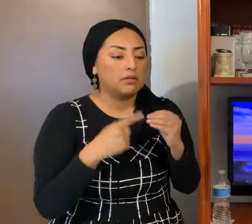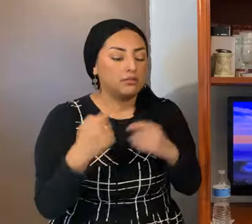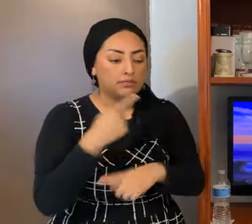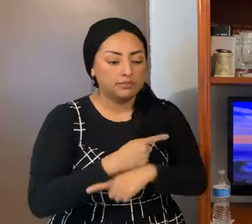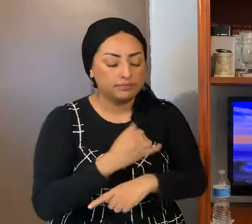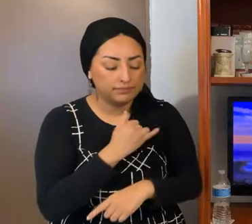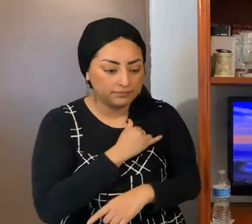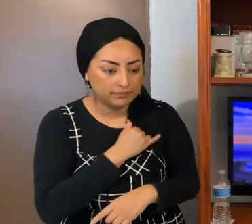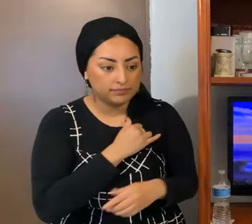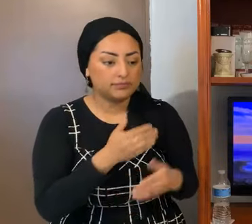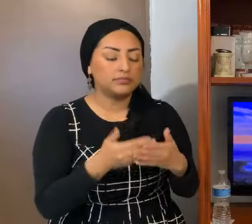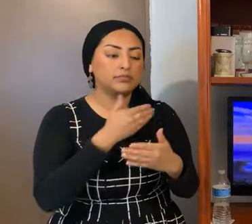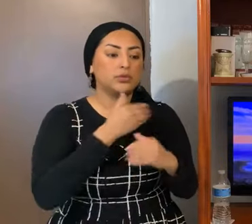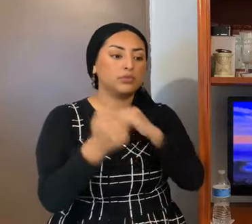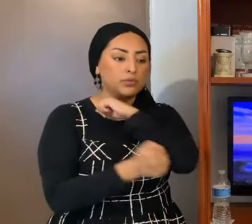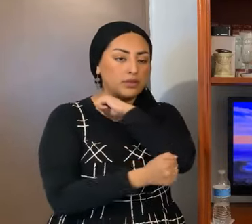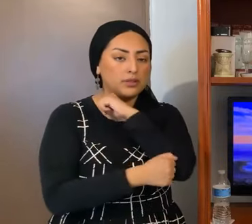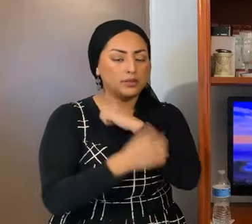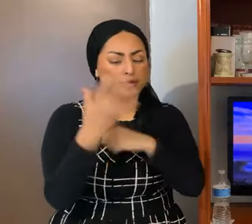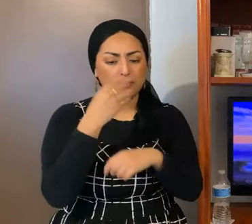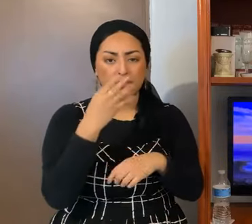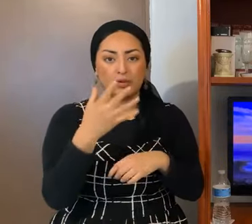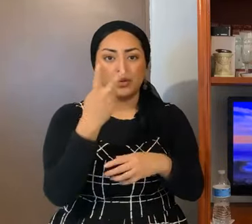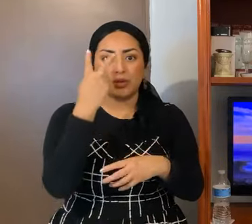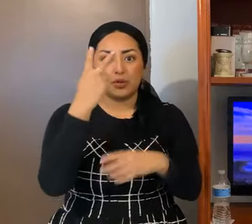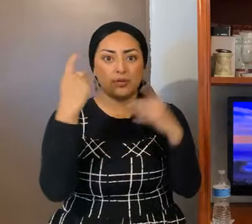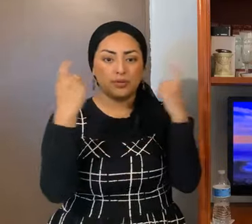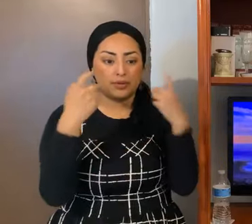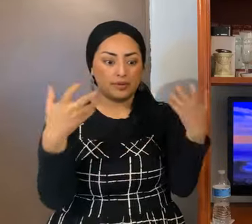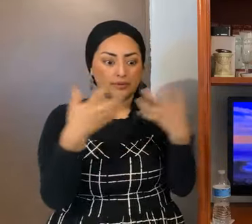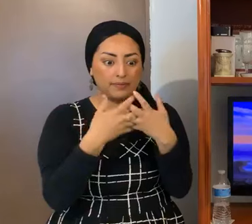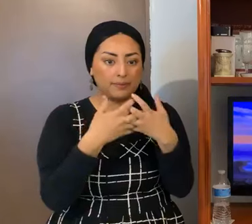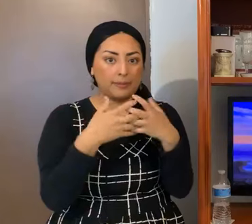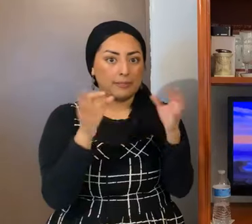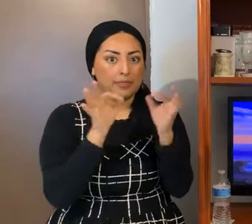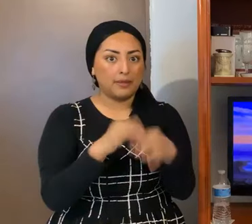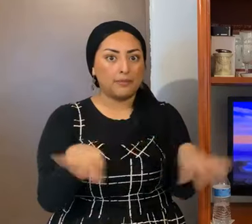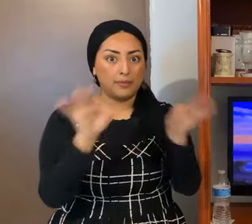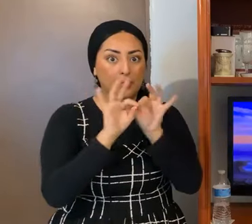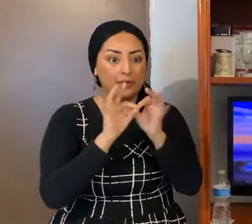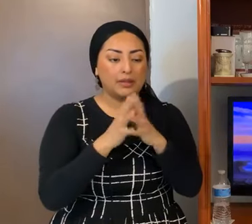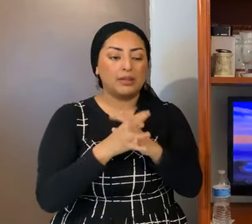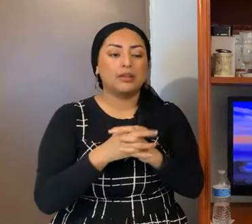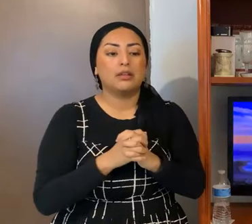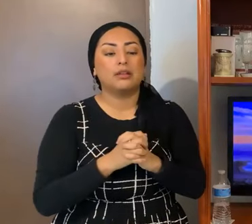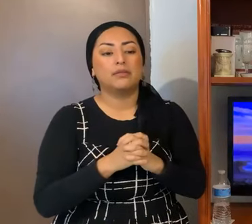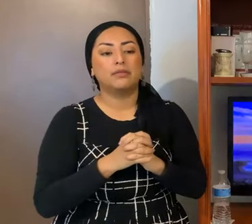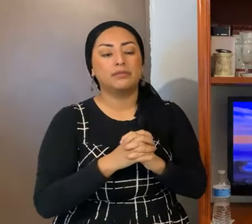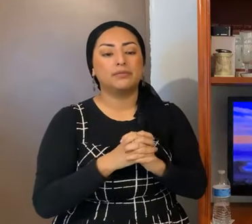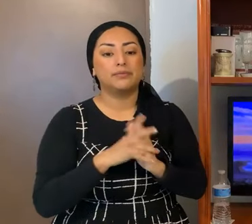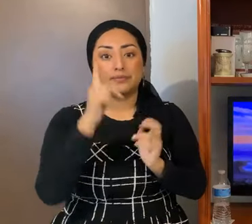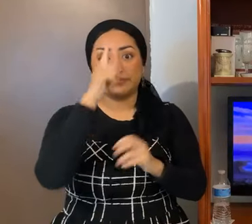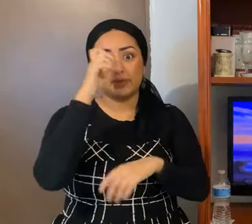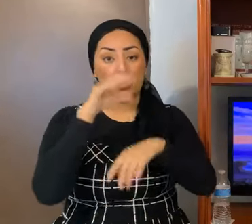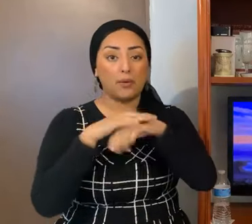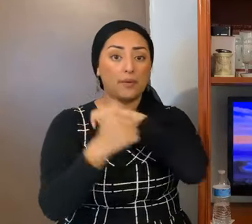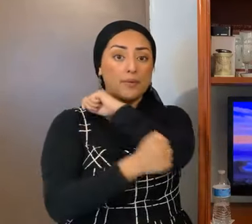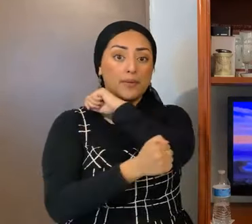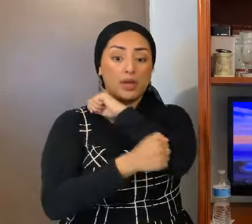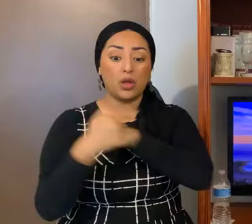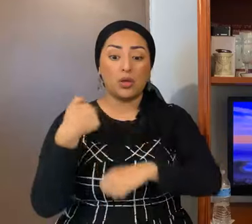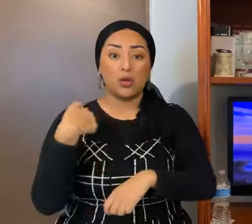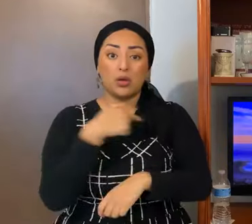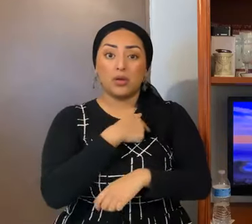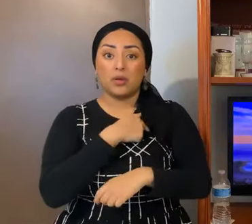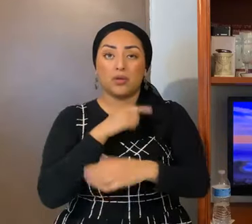Kippur, antes de Pesaj, fíjense qué hermoso, se unen dos fiestas muy importantes, porque en Pesaj nosotros nos